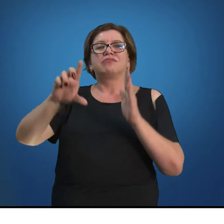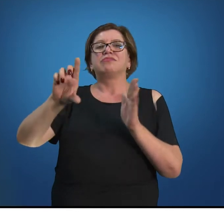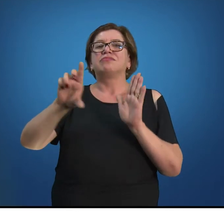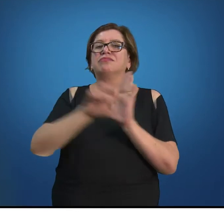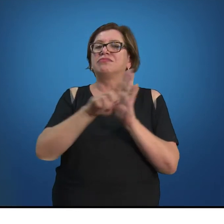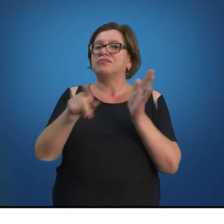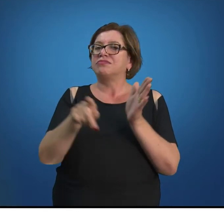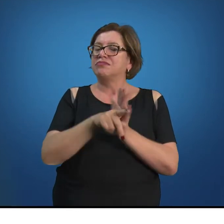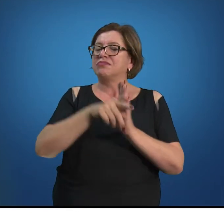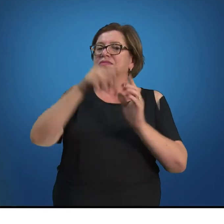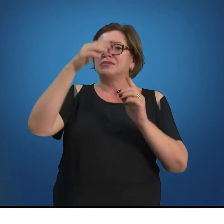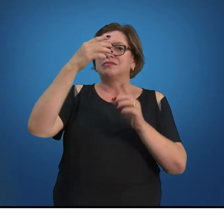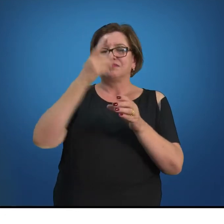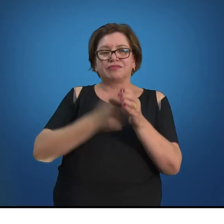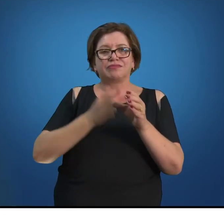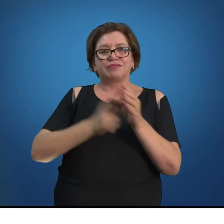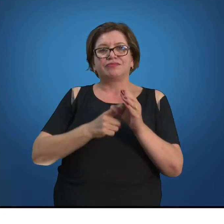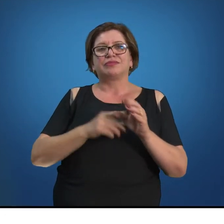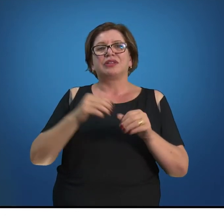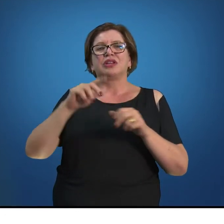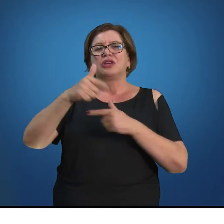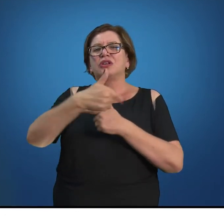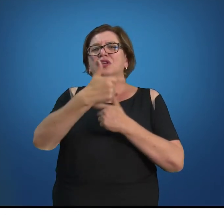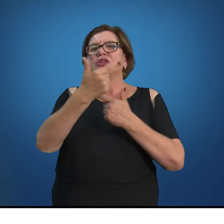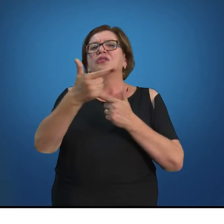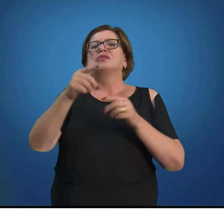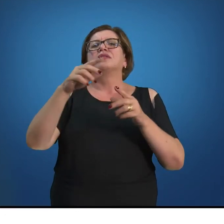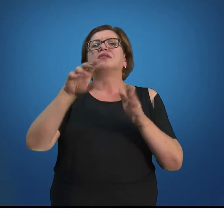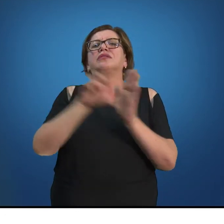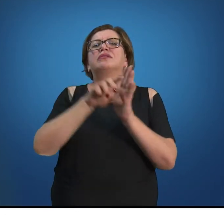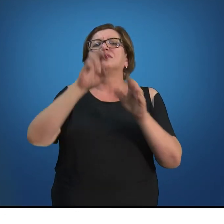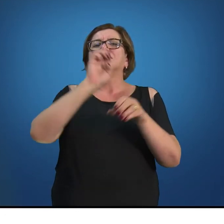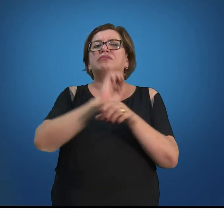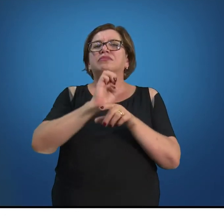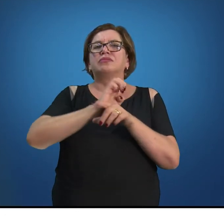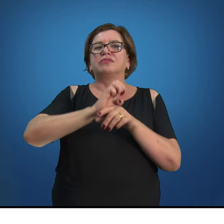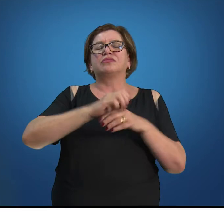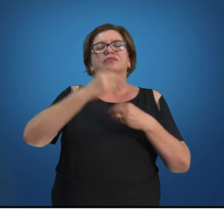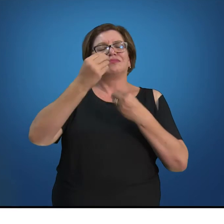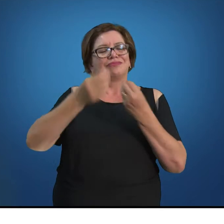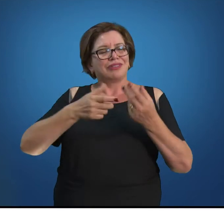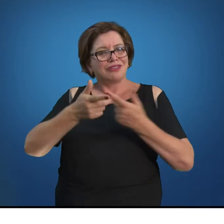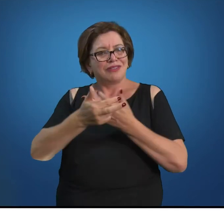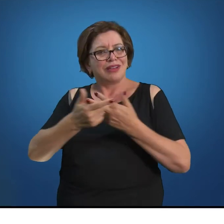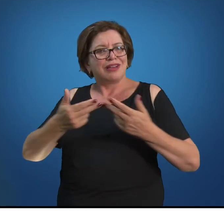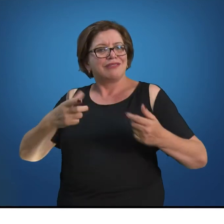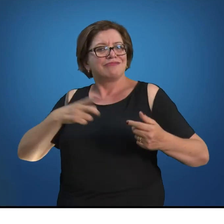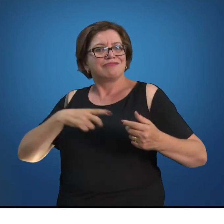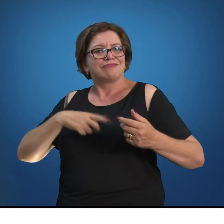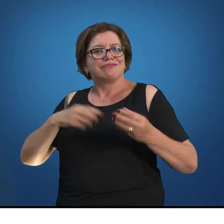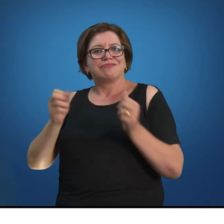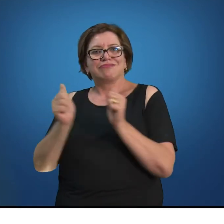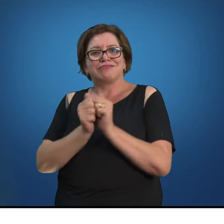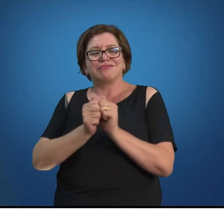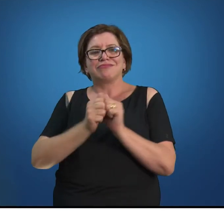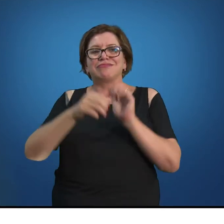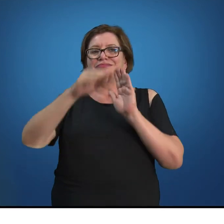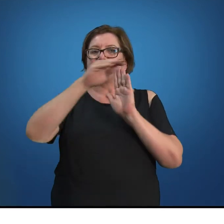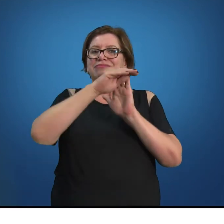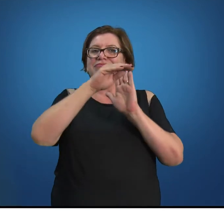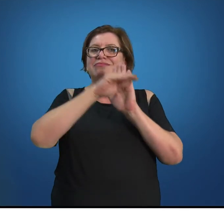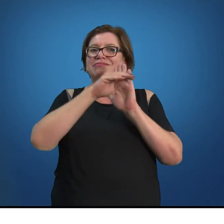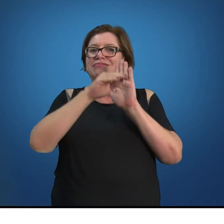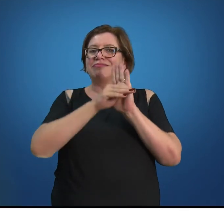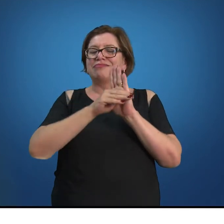Estadual 15.229 e as demais leis que vão compor o Plano Diretor Municipal. Essa